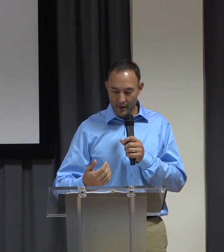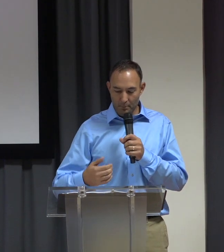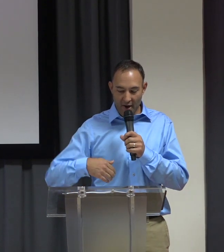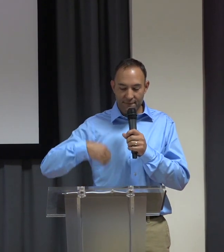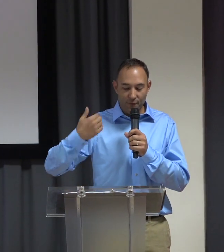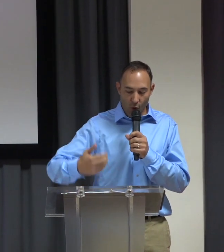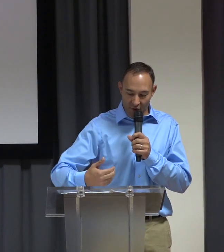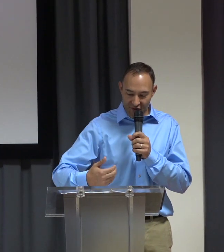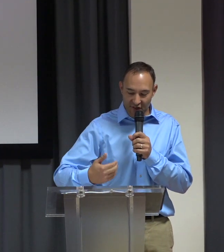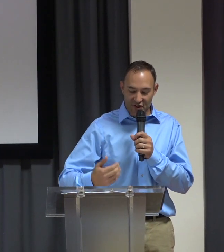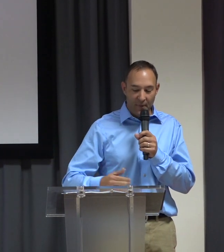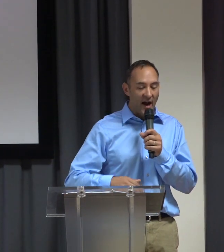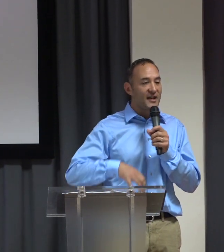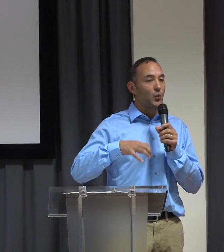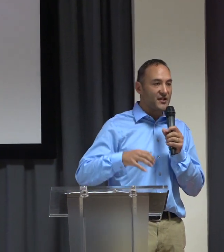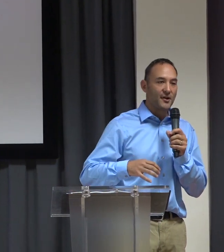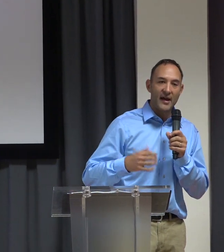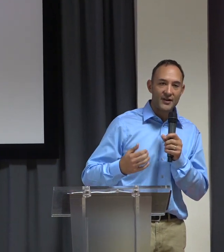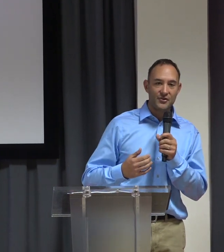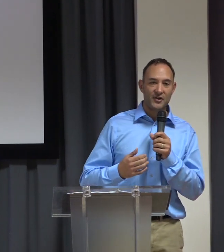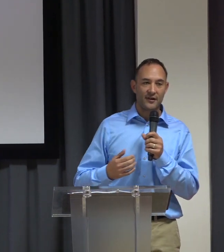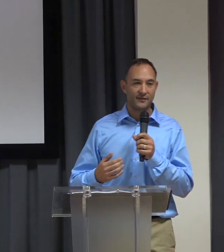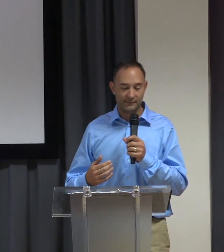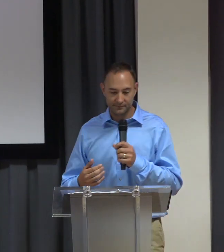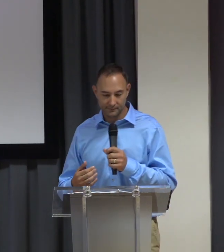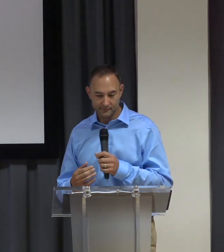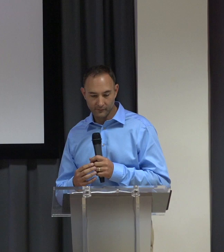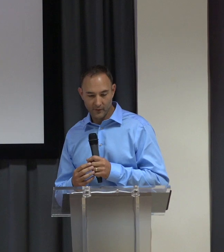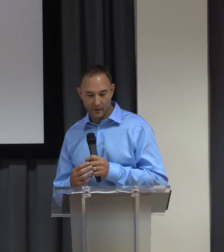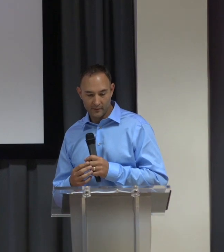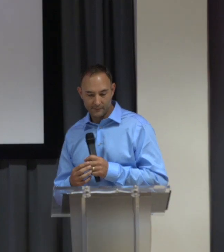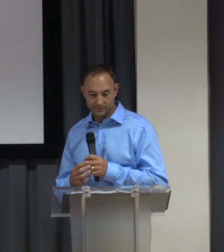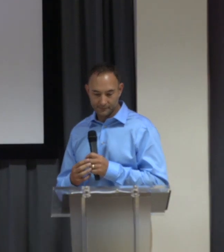sagesse, but fools despise wisdom and instruction. mais